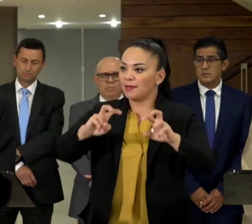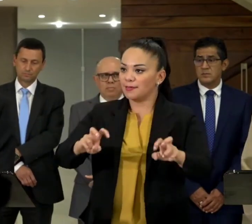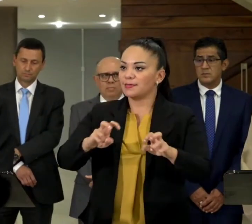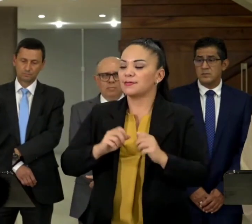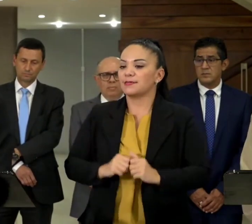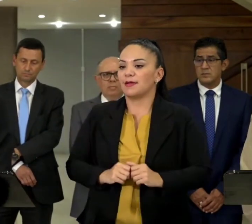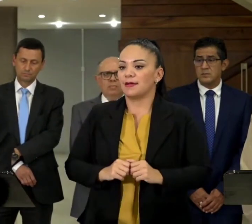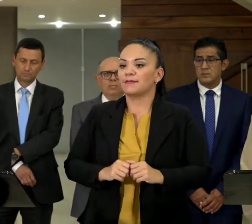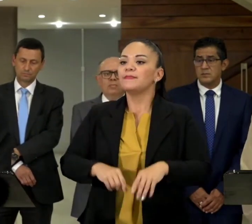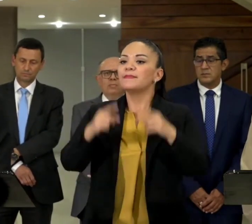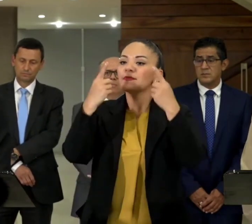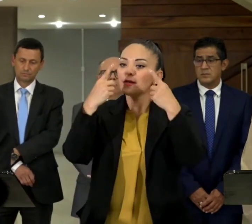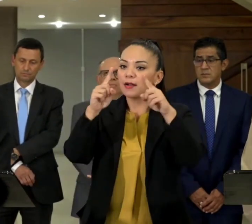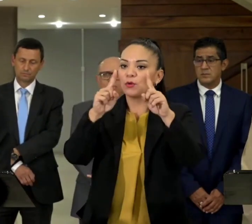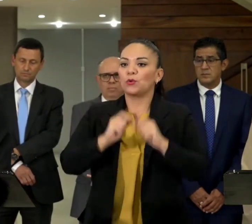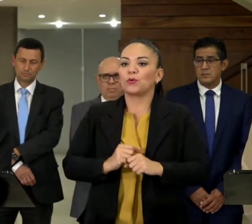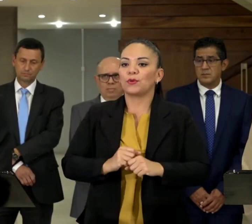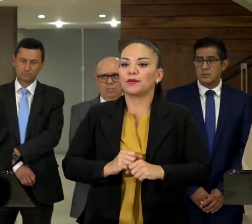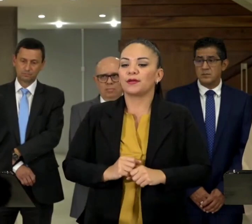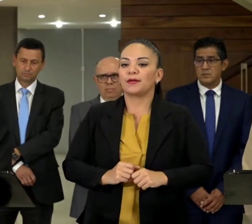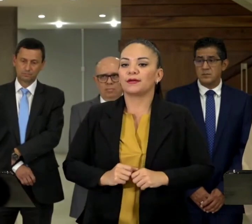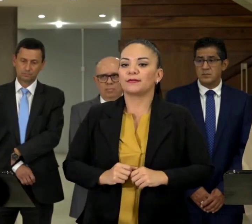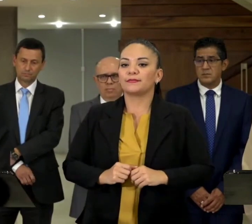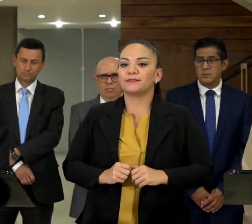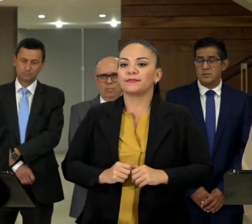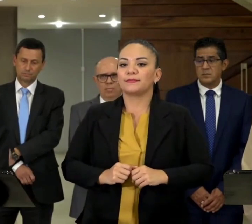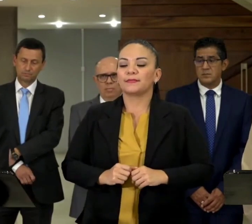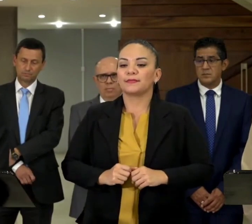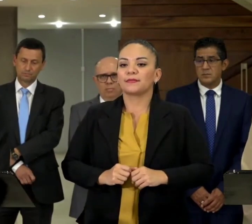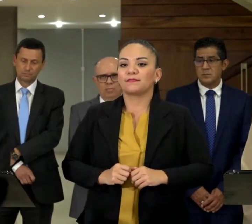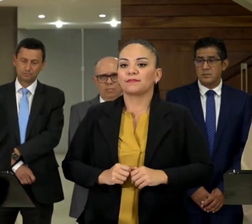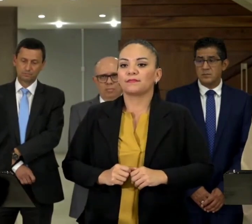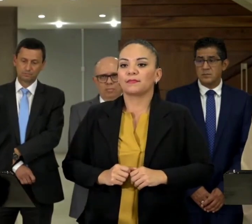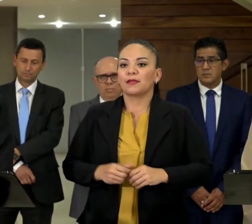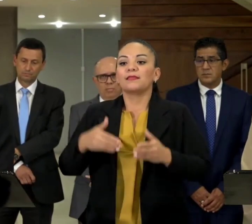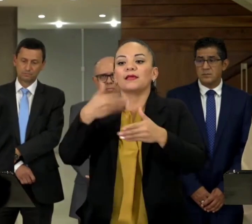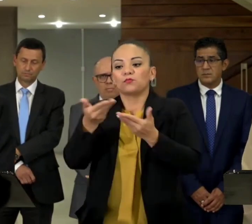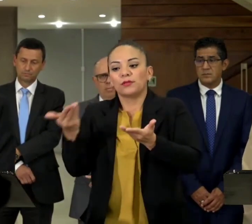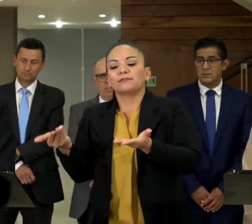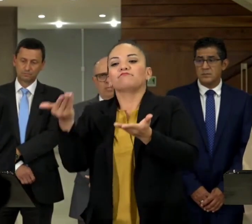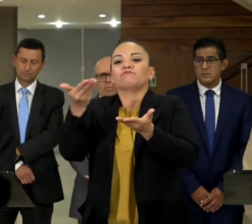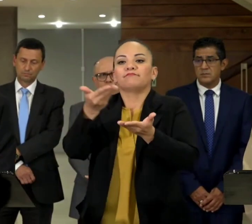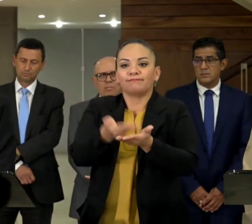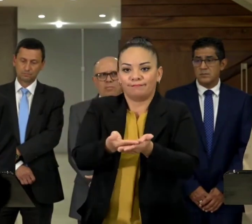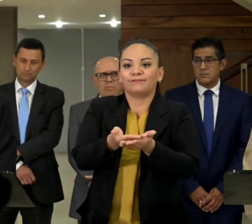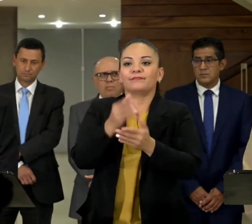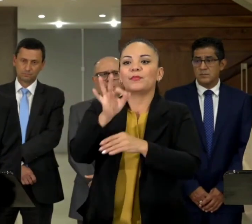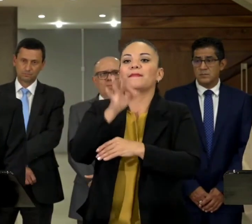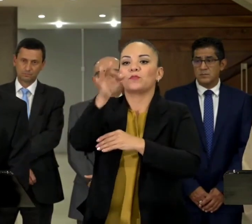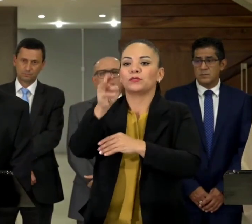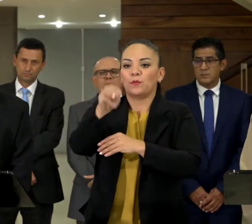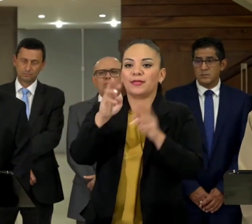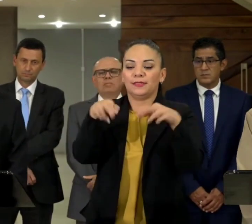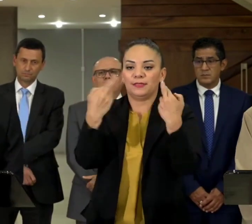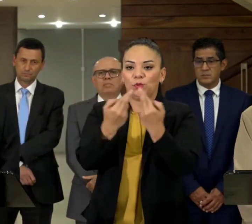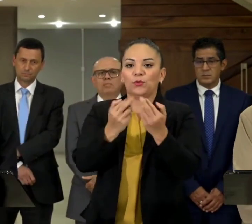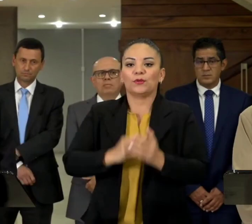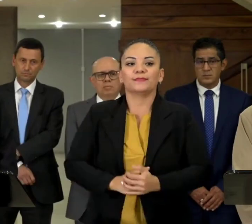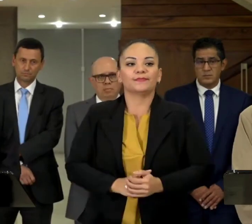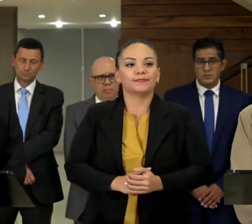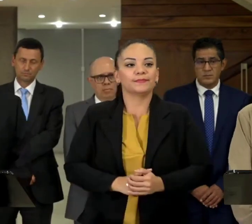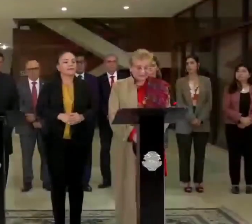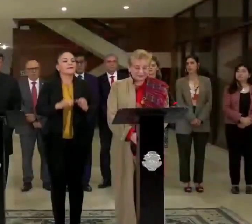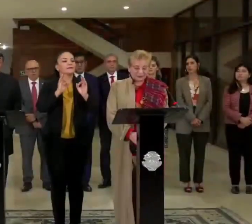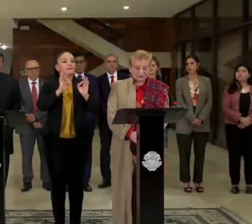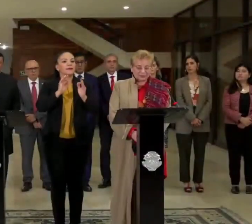correspondiente para poder efectuar una contrapropuesta en la sesión del próximo martes.